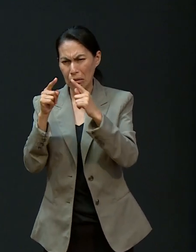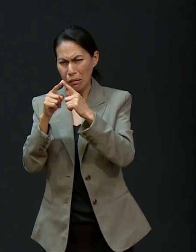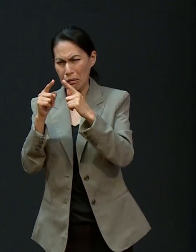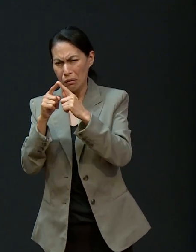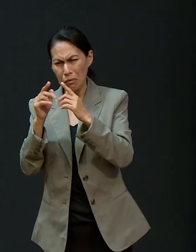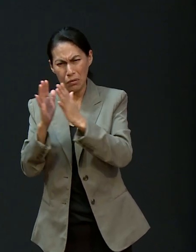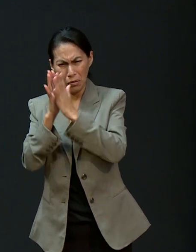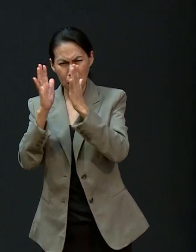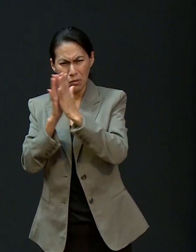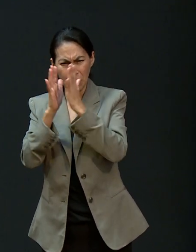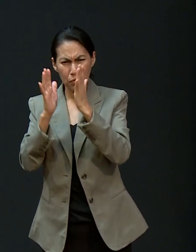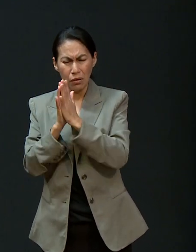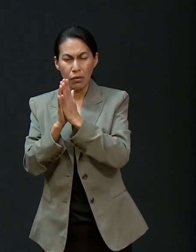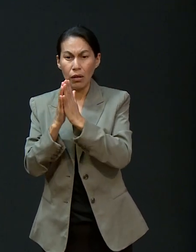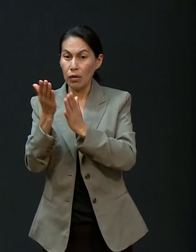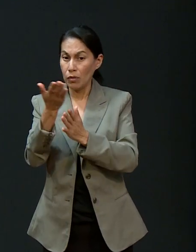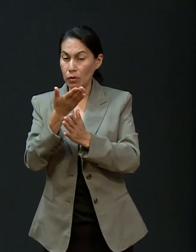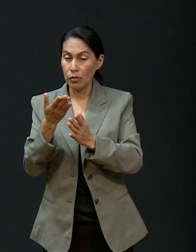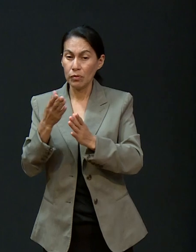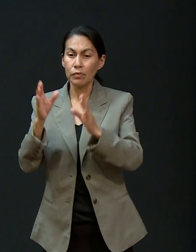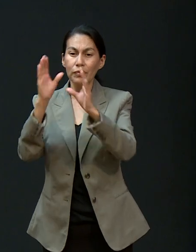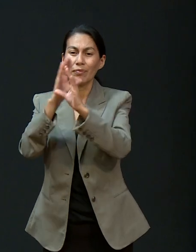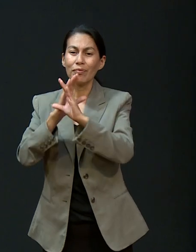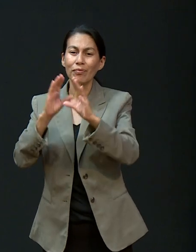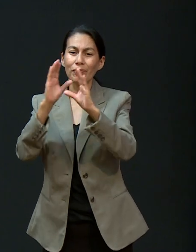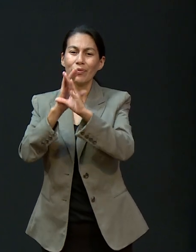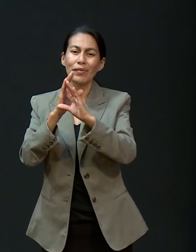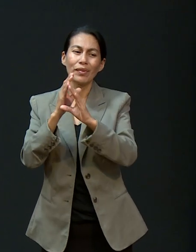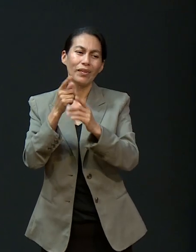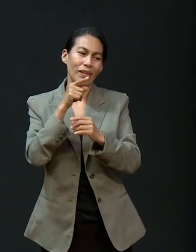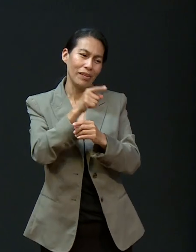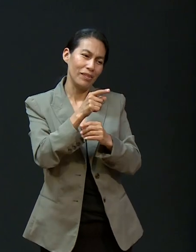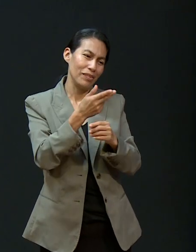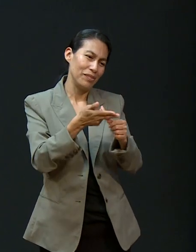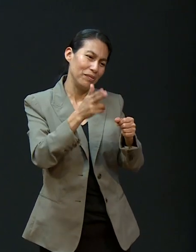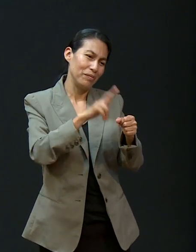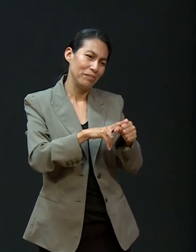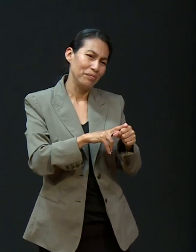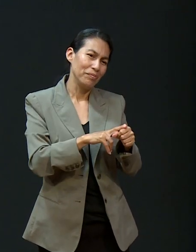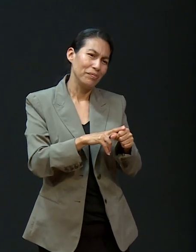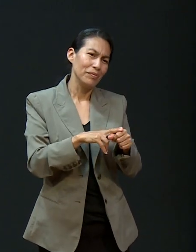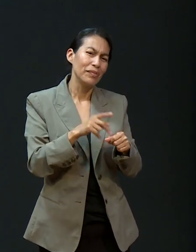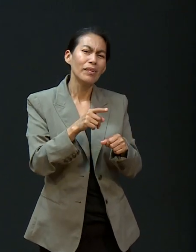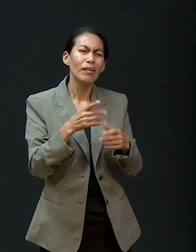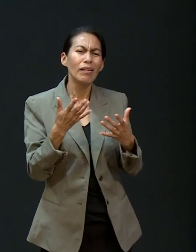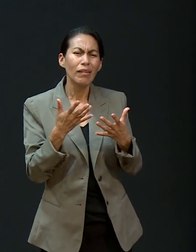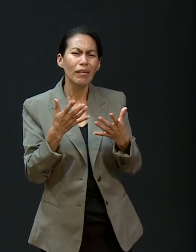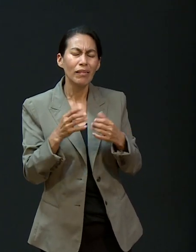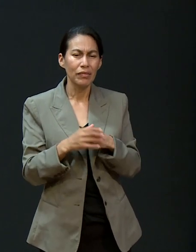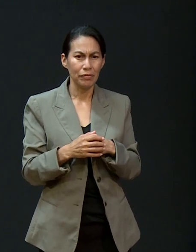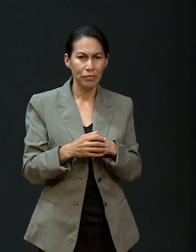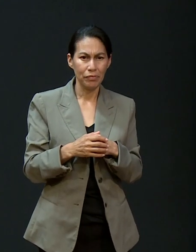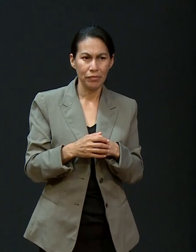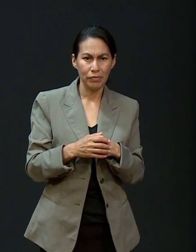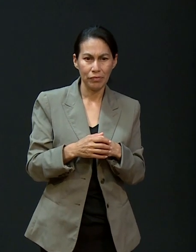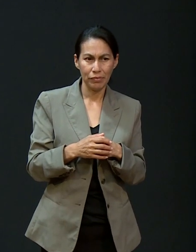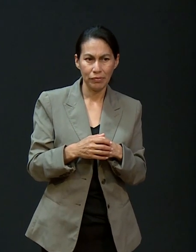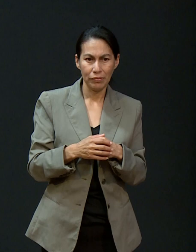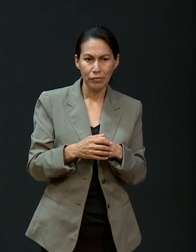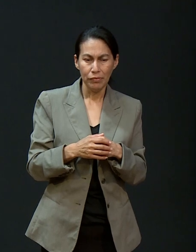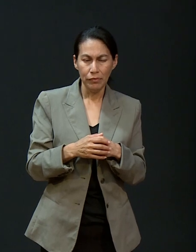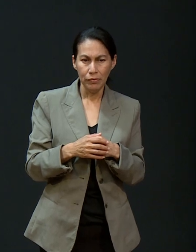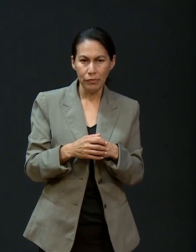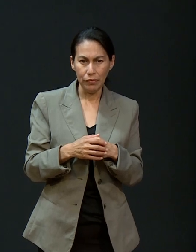música en la iglesia, e hicieron un canto para él en el hospital. De verdad. ¿Y cómo te habló? Es que